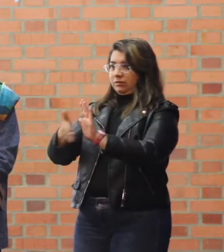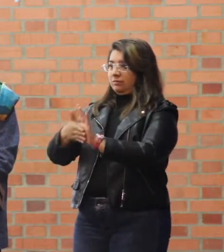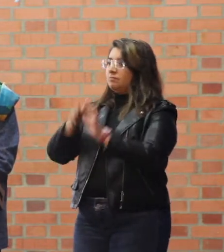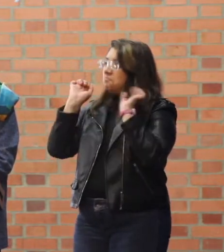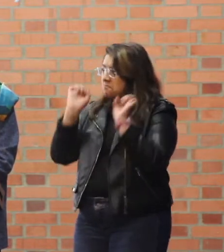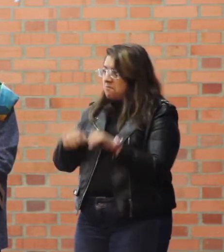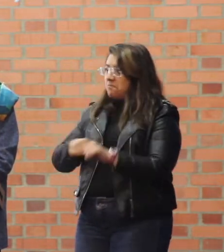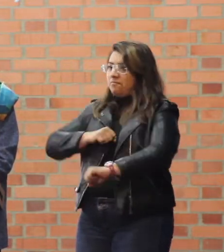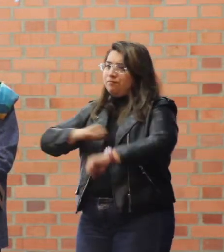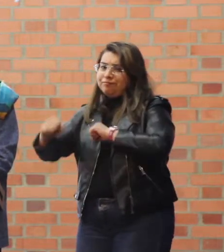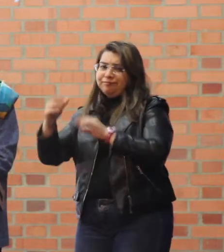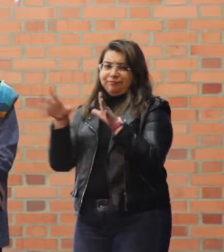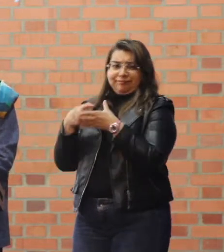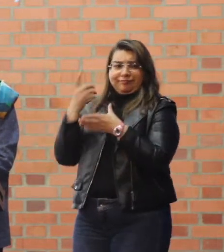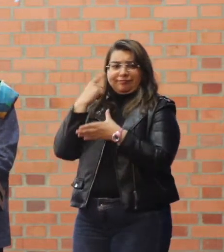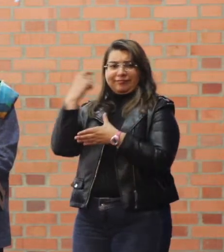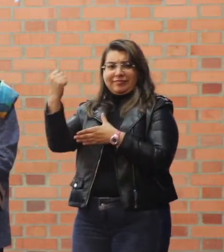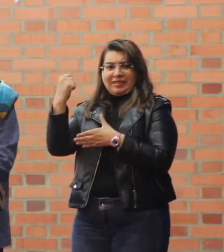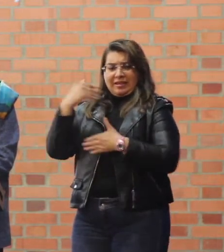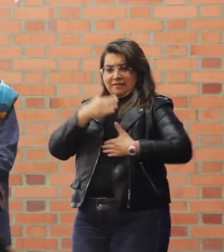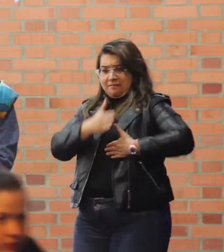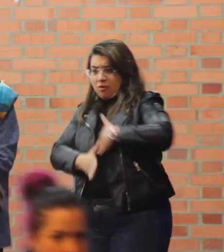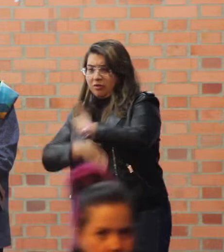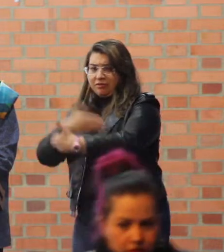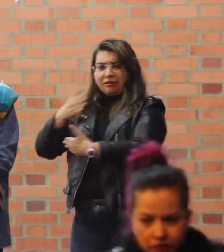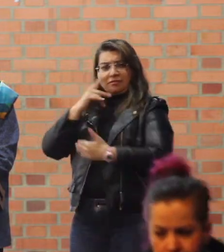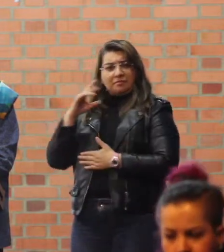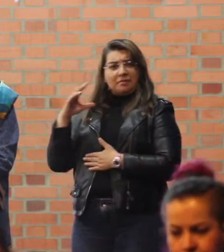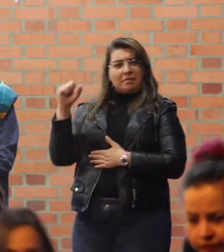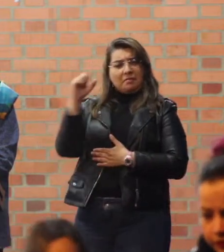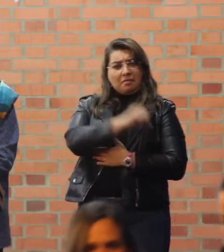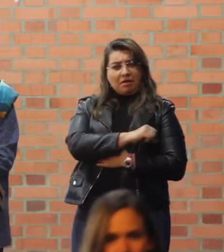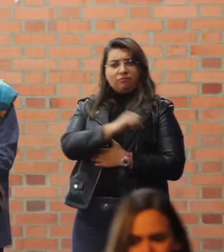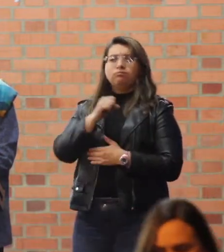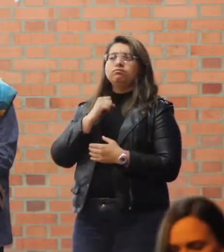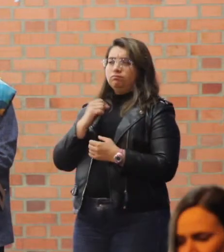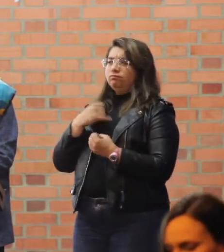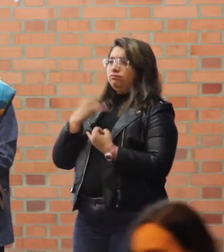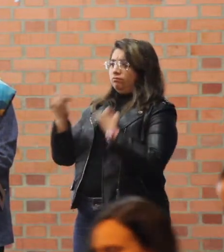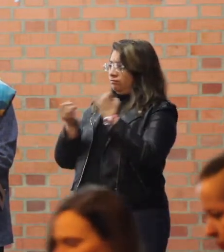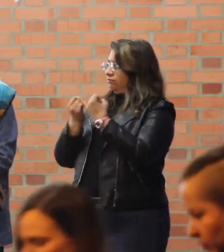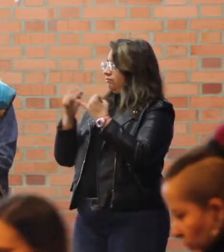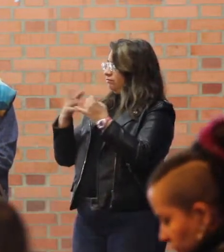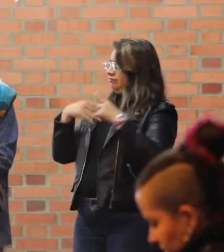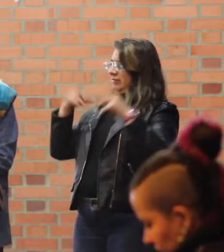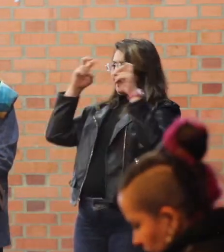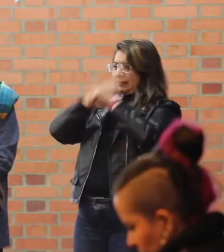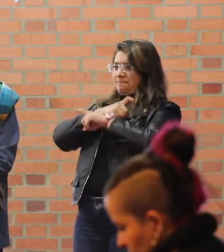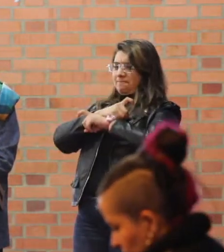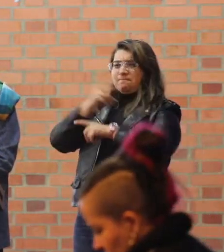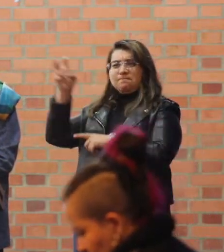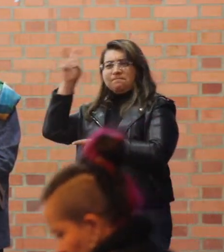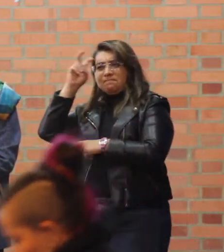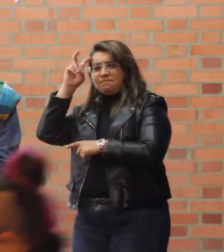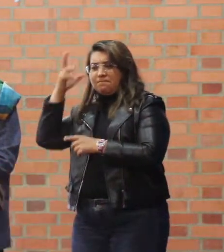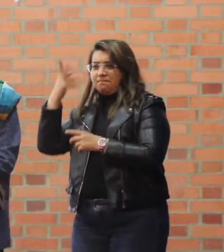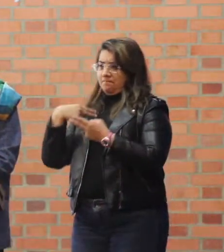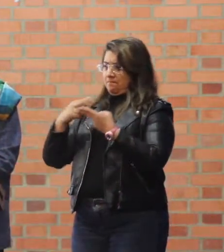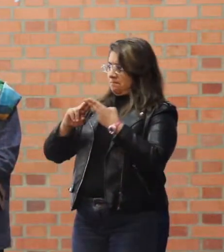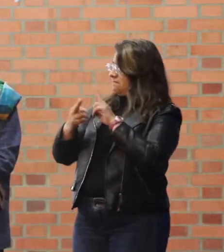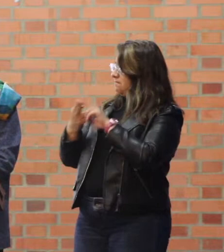luchas feministas los procesos de transformación social y el cuestionamiento la historización